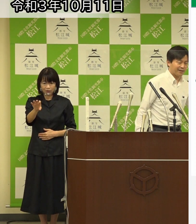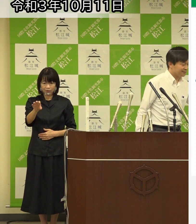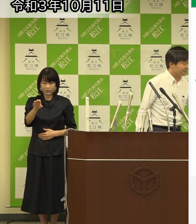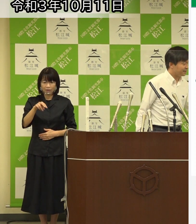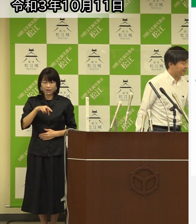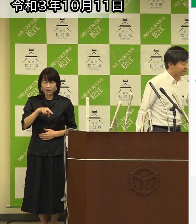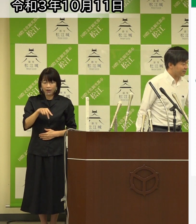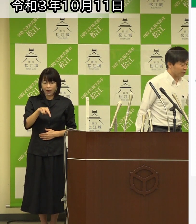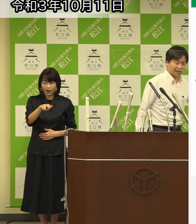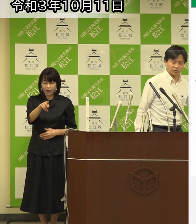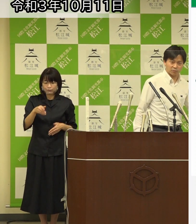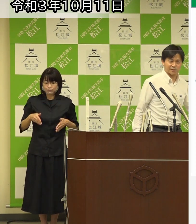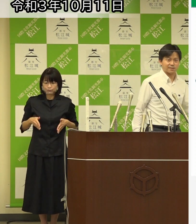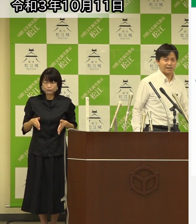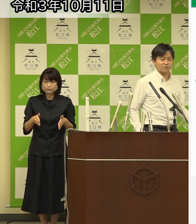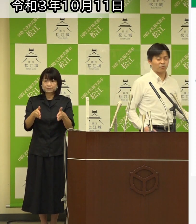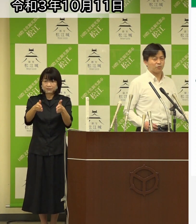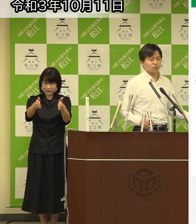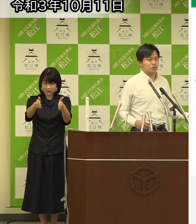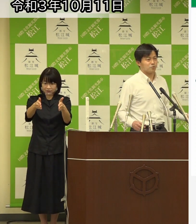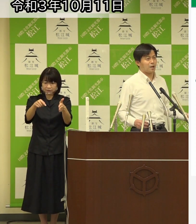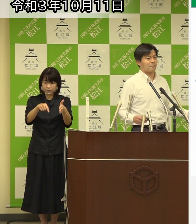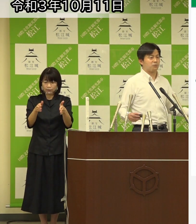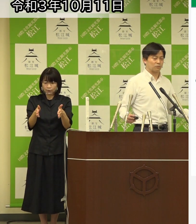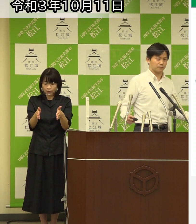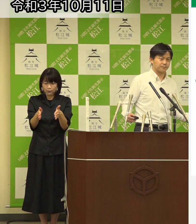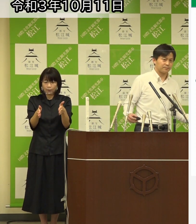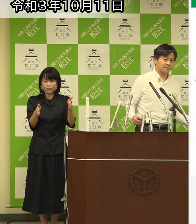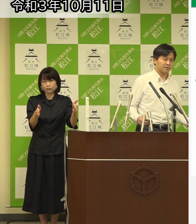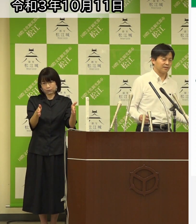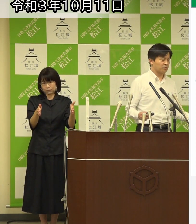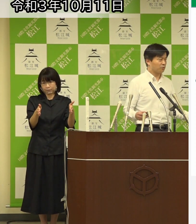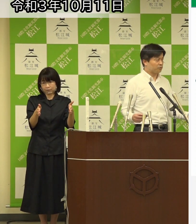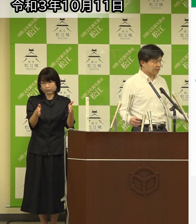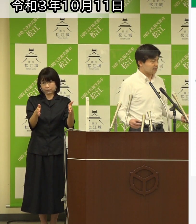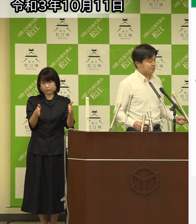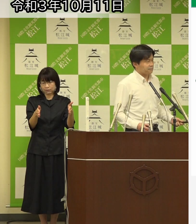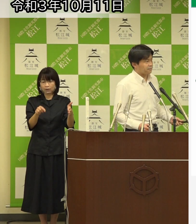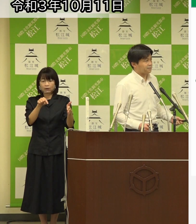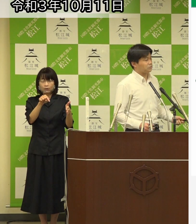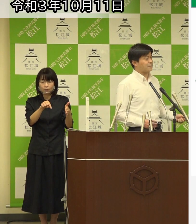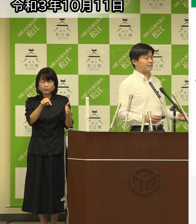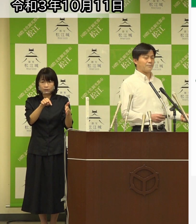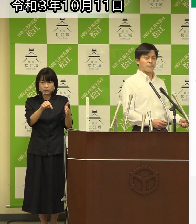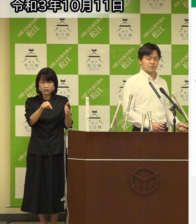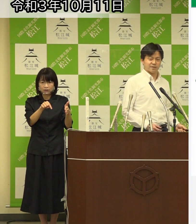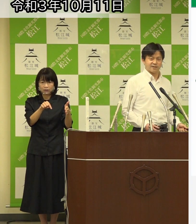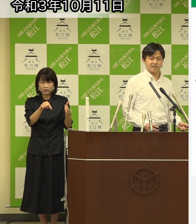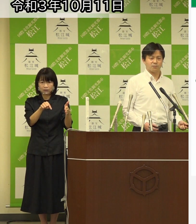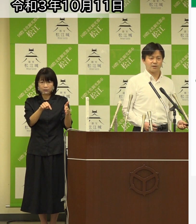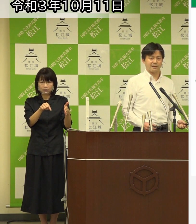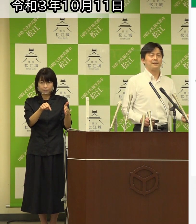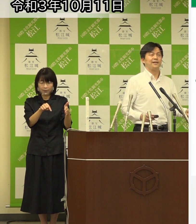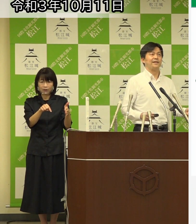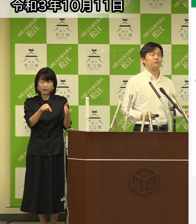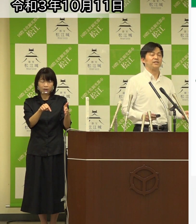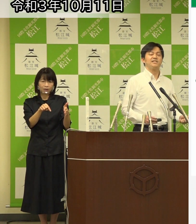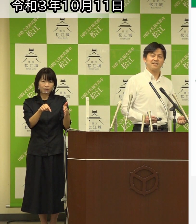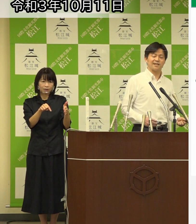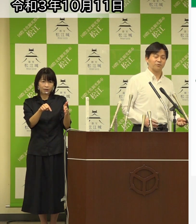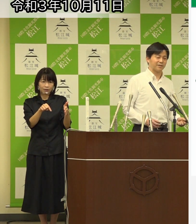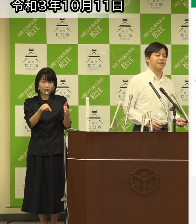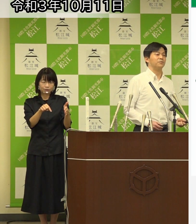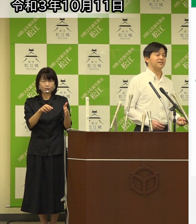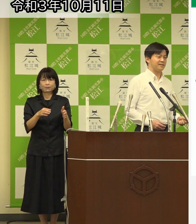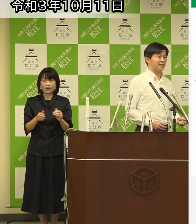路肩、言い方いろいろあると思いますが、そこの余裕の幅を取ると。でそこに、例えば店舗に出てきてもらう、キ